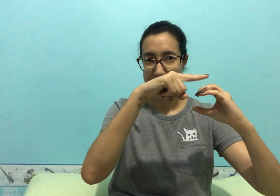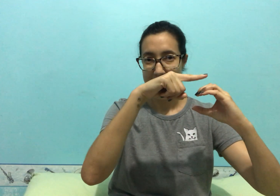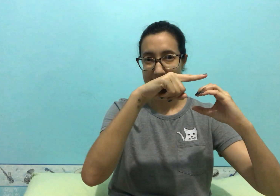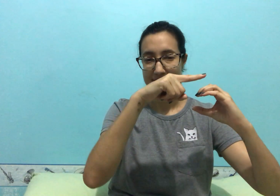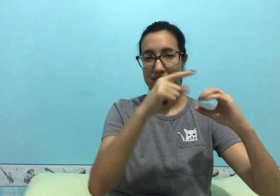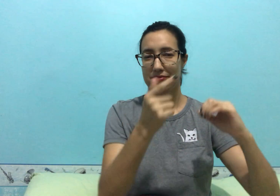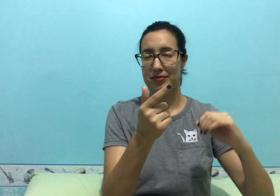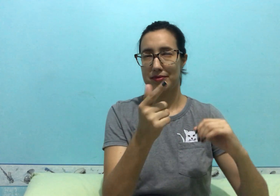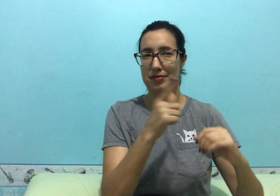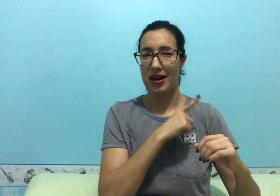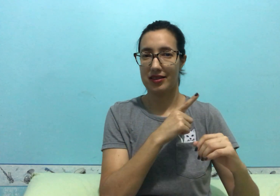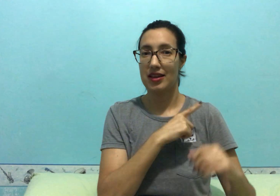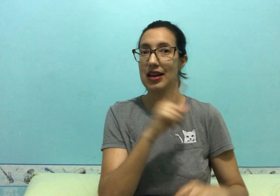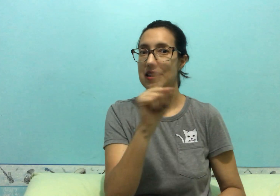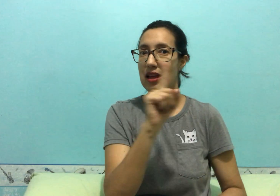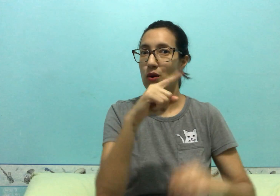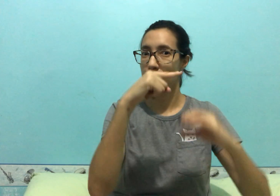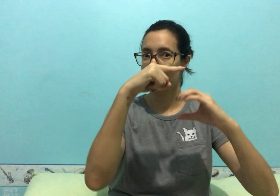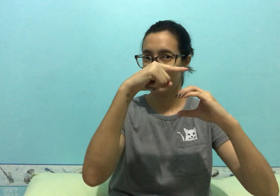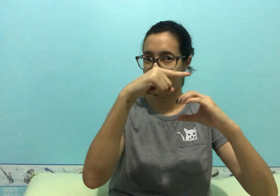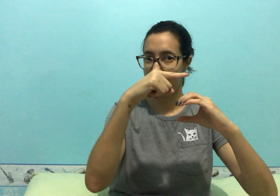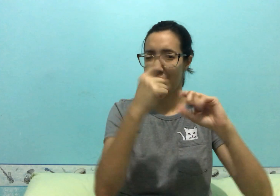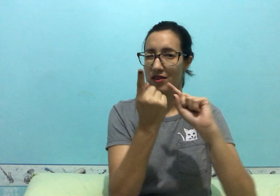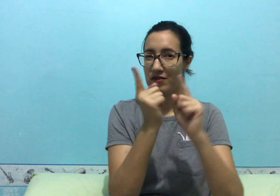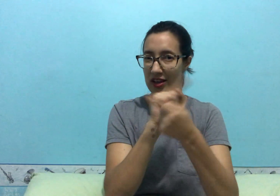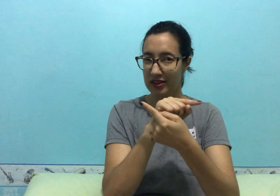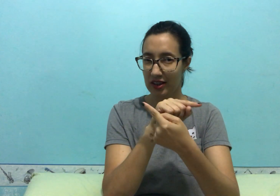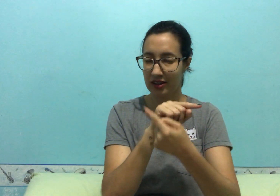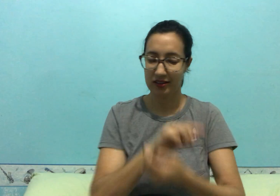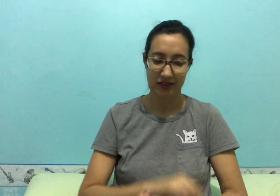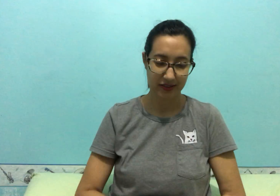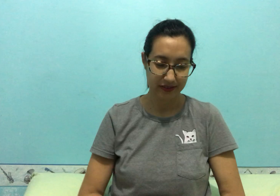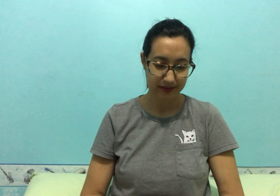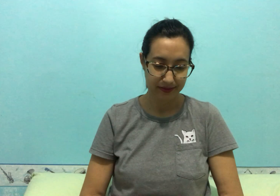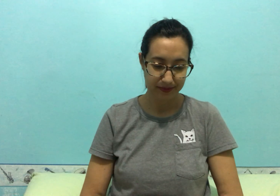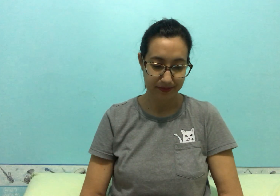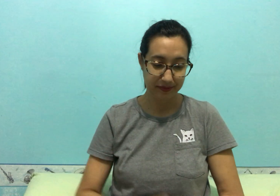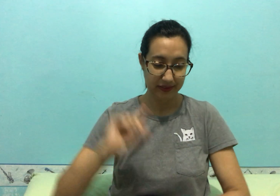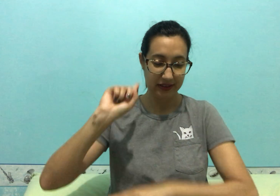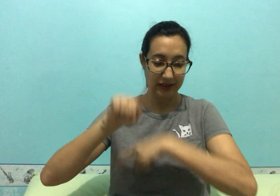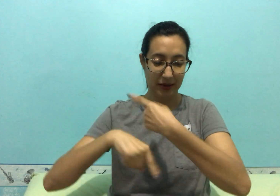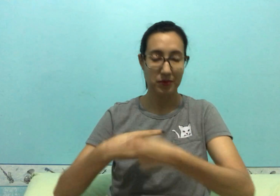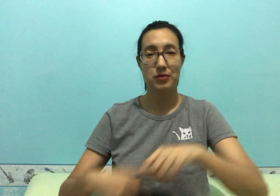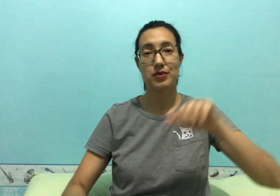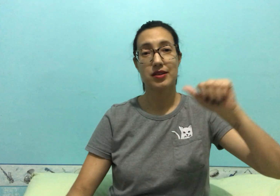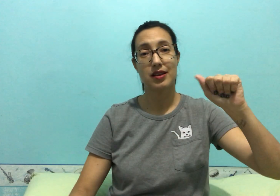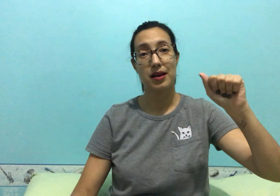C. E depois o não A, B e C com uma porta AND e um inversor